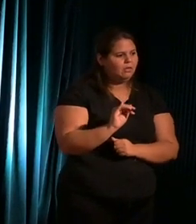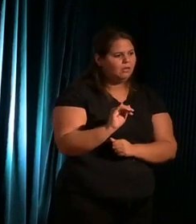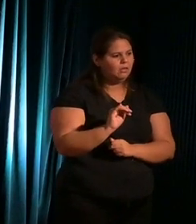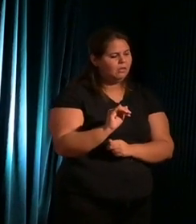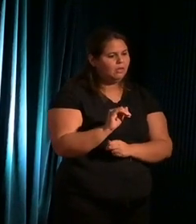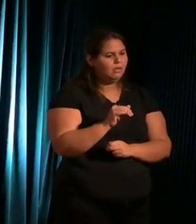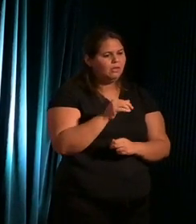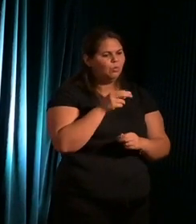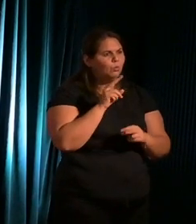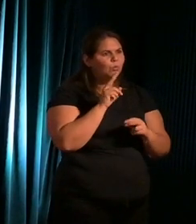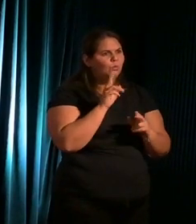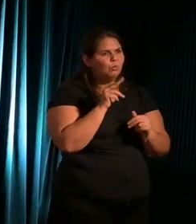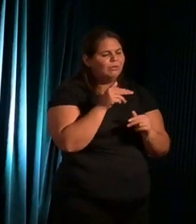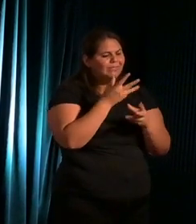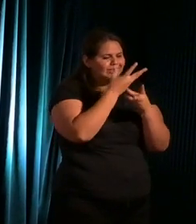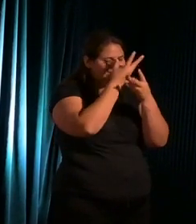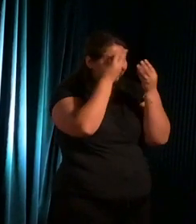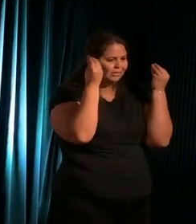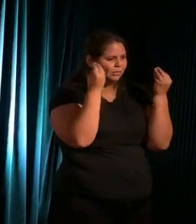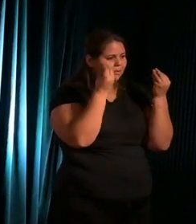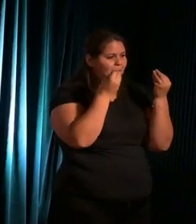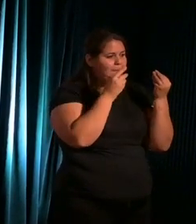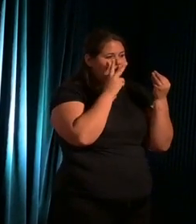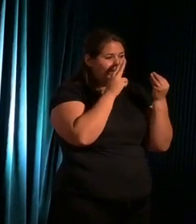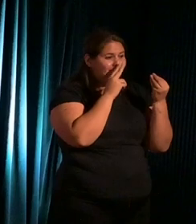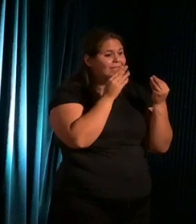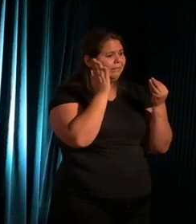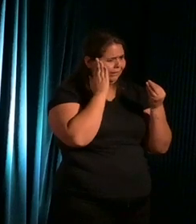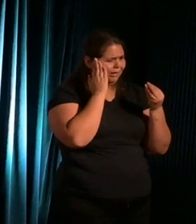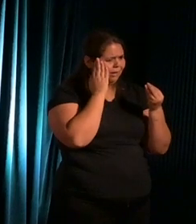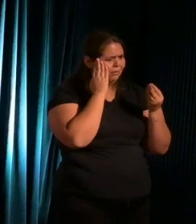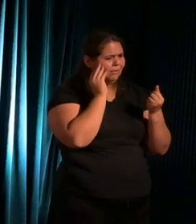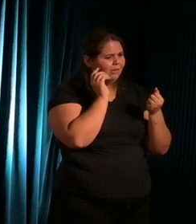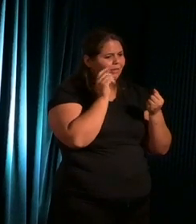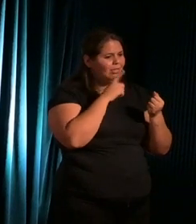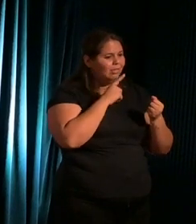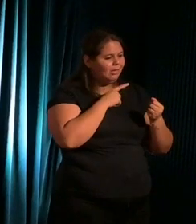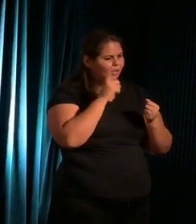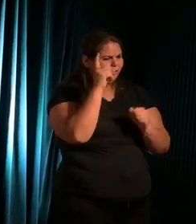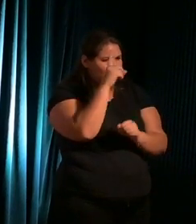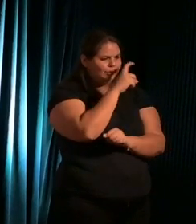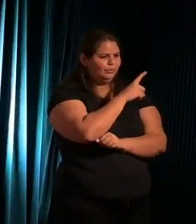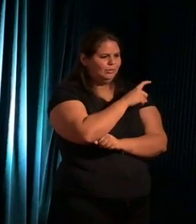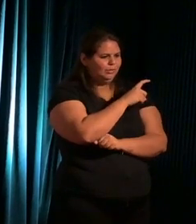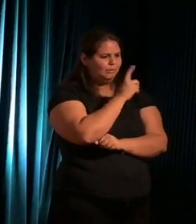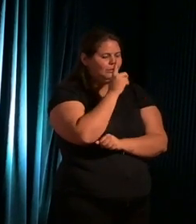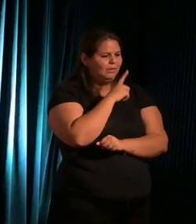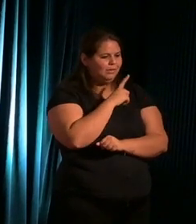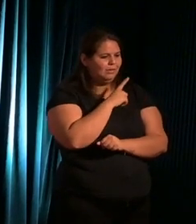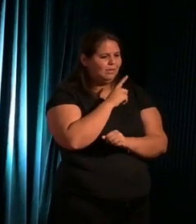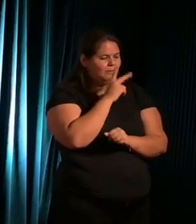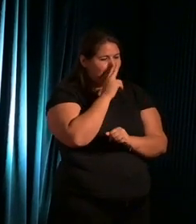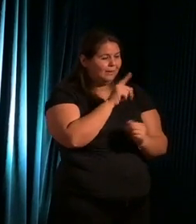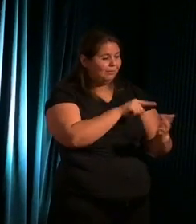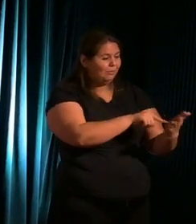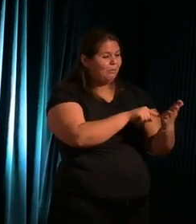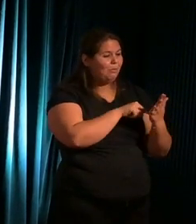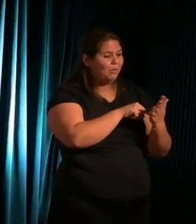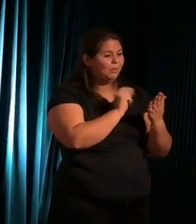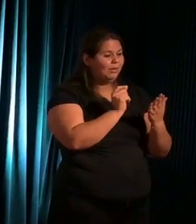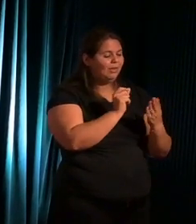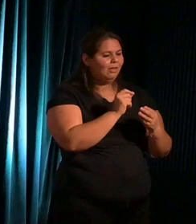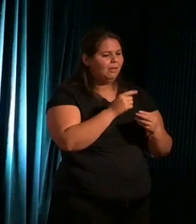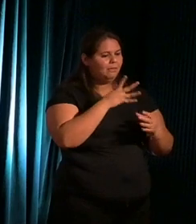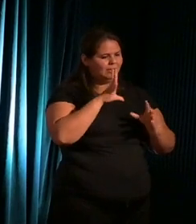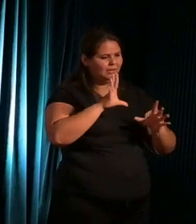de compreender que ele tinha diante dele, na verdade, um campo, né, uma tela de representação. E